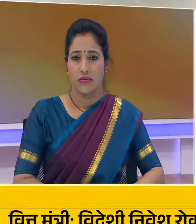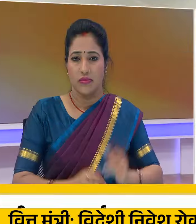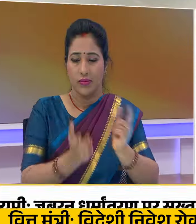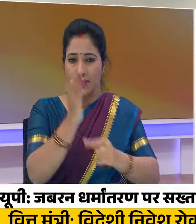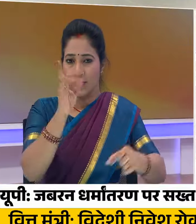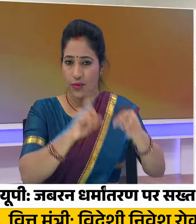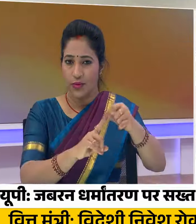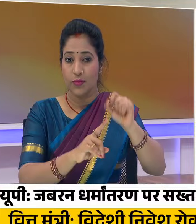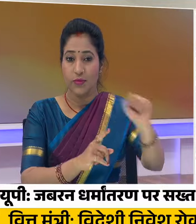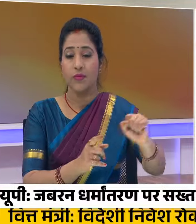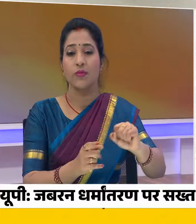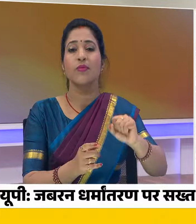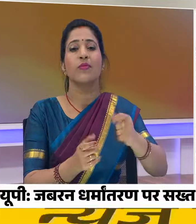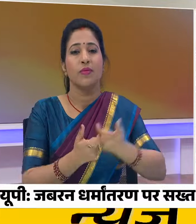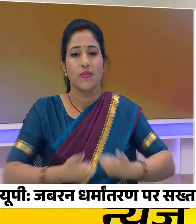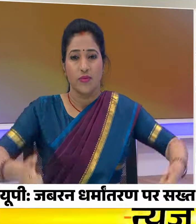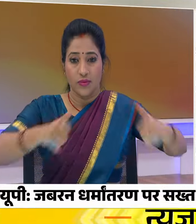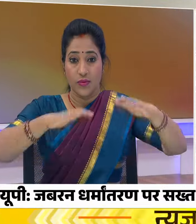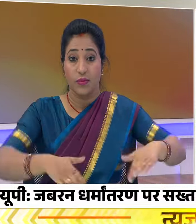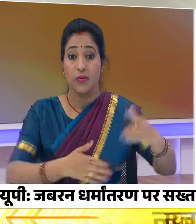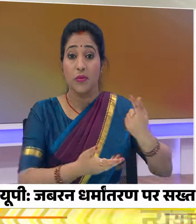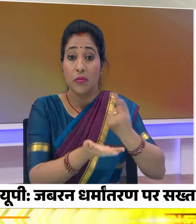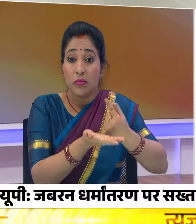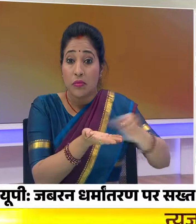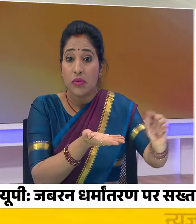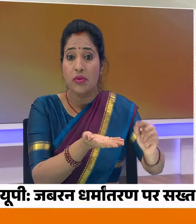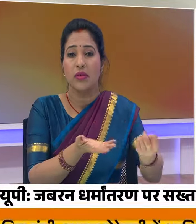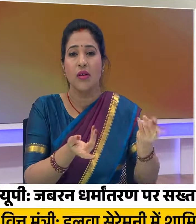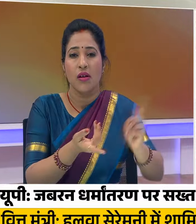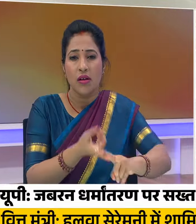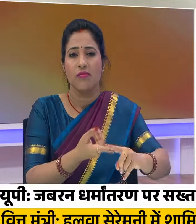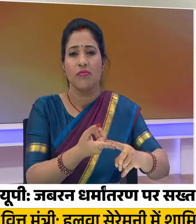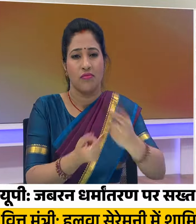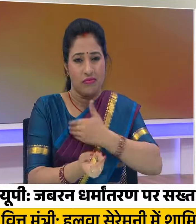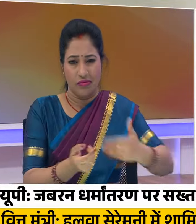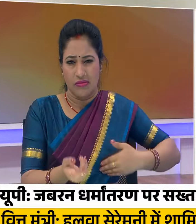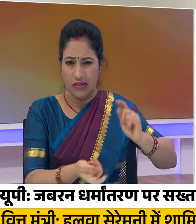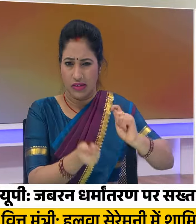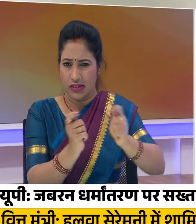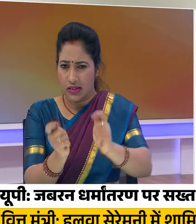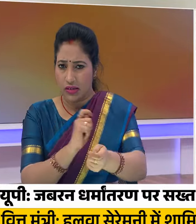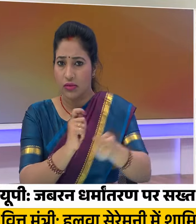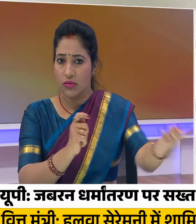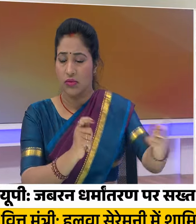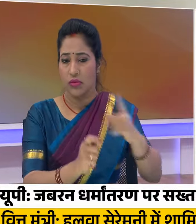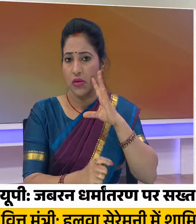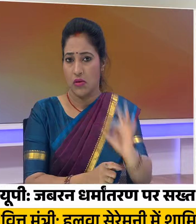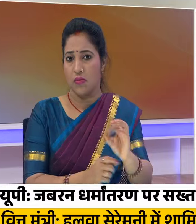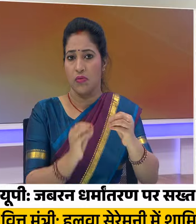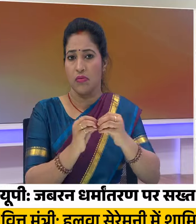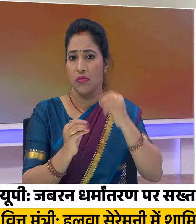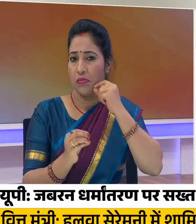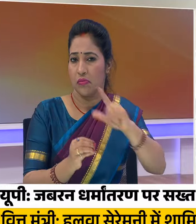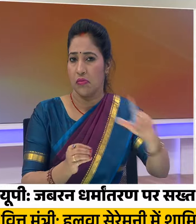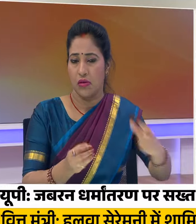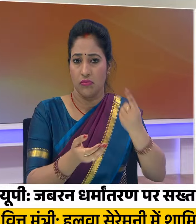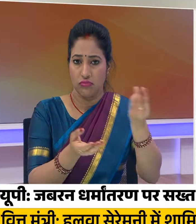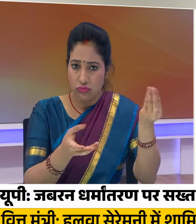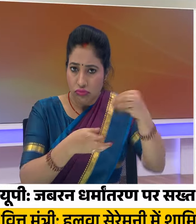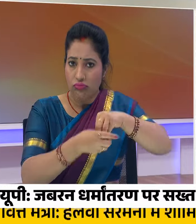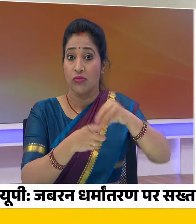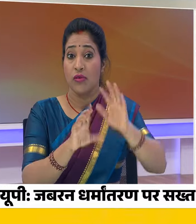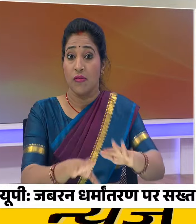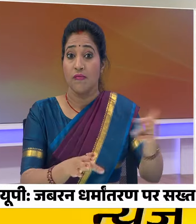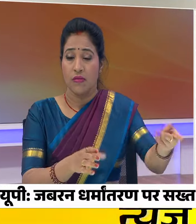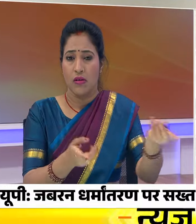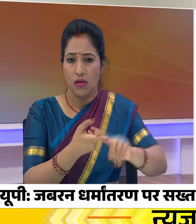उत्तर प्रदेश विधानसभा में आज पारित हुआ अवैध धर्मांतरण से जुड़ा अहम संशोधन विधेयक। बिल में अपराध का